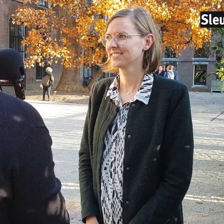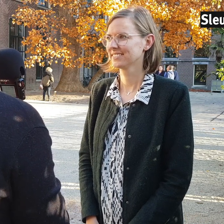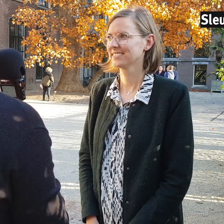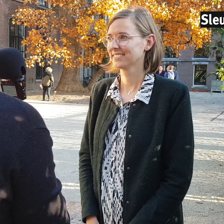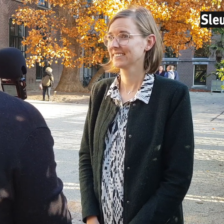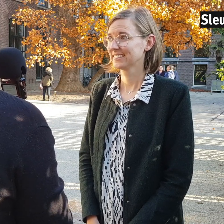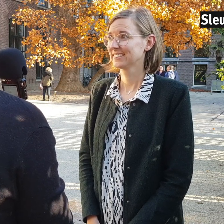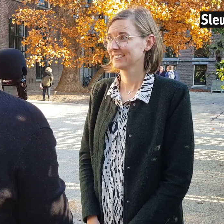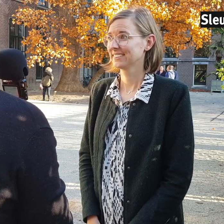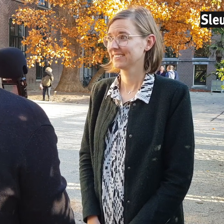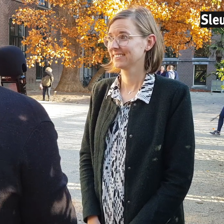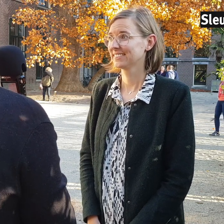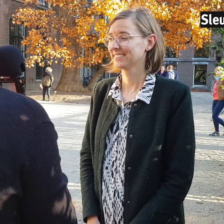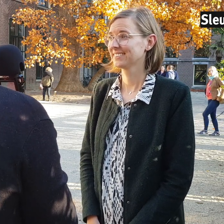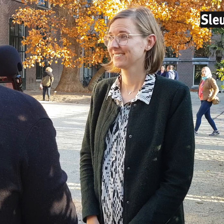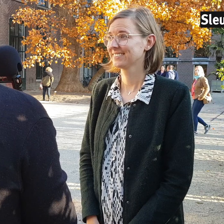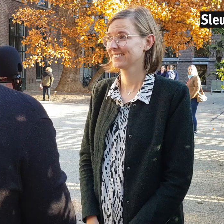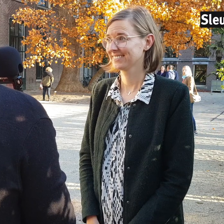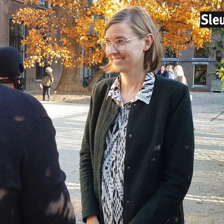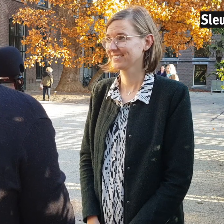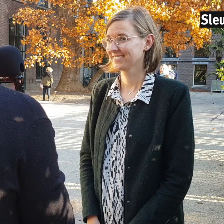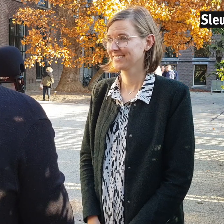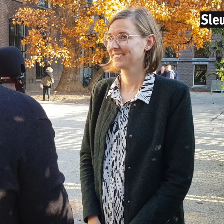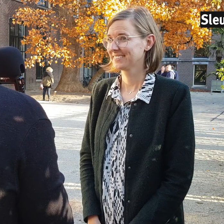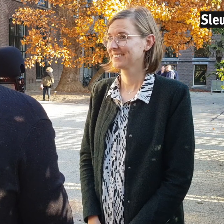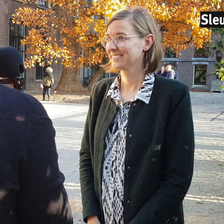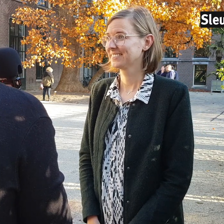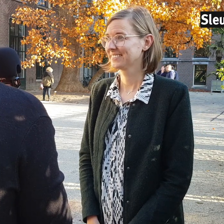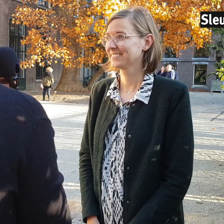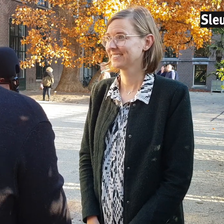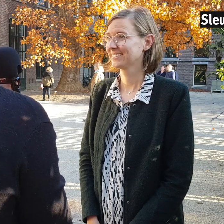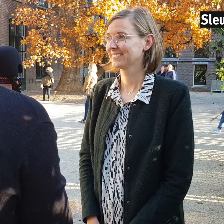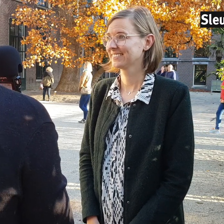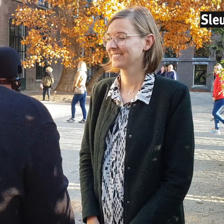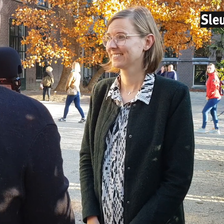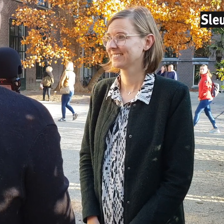ter wereld, heb ik gehoord. Wat betekent dat voor jou dat er zo'n gedicht wordt gemaakt in gebarentaal?